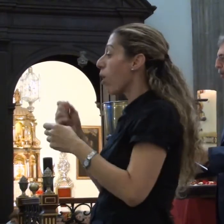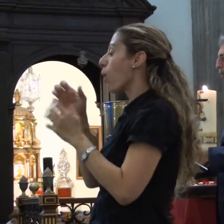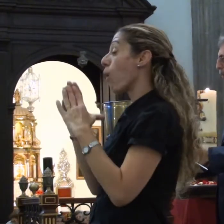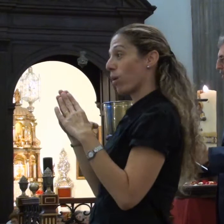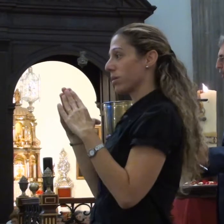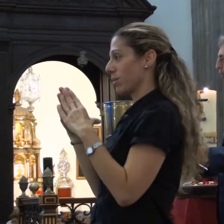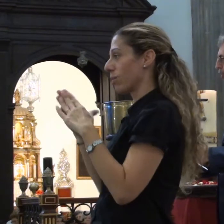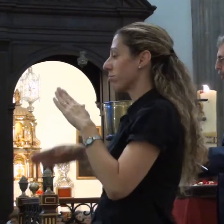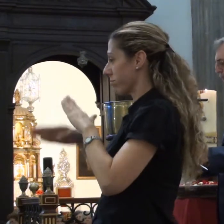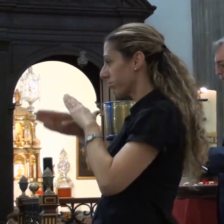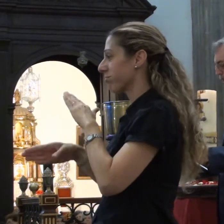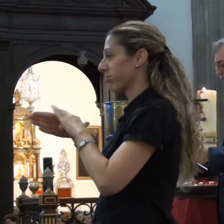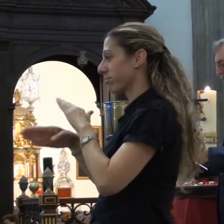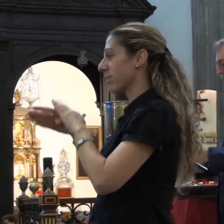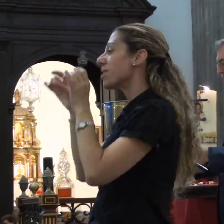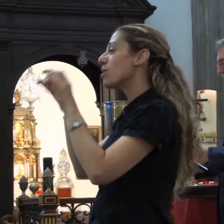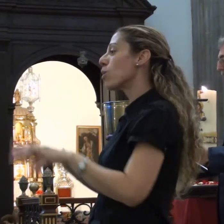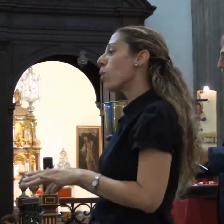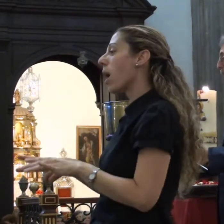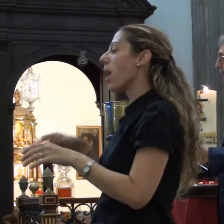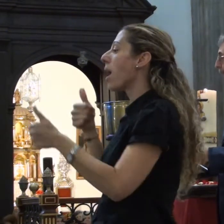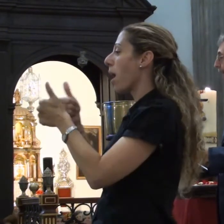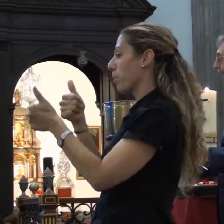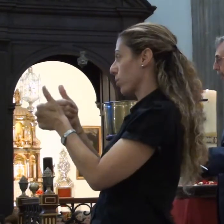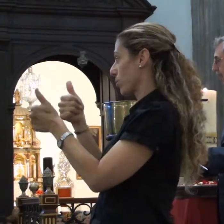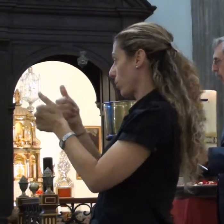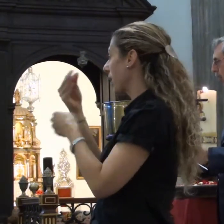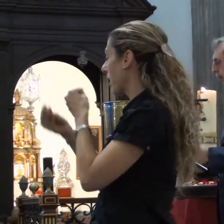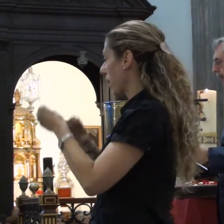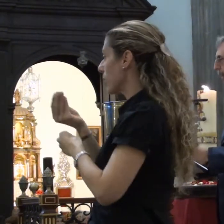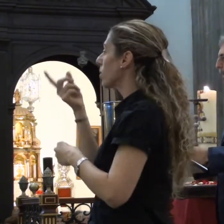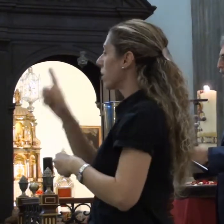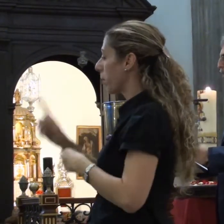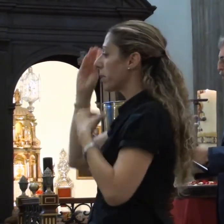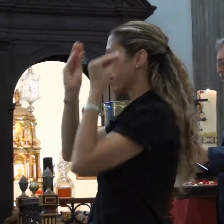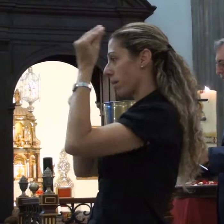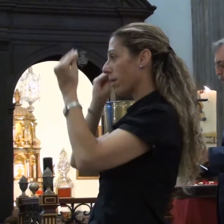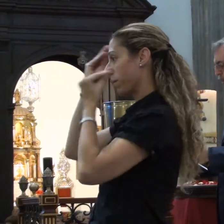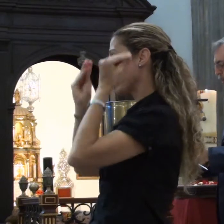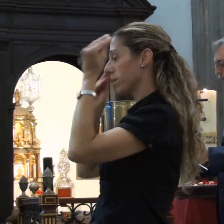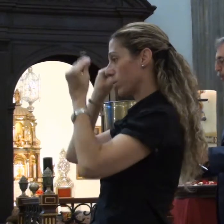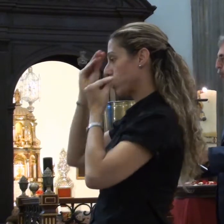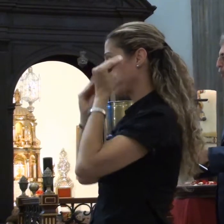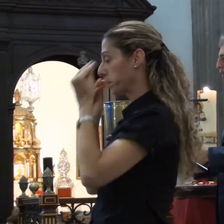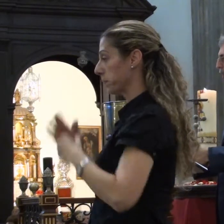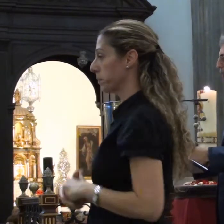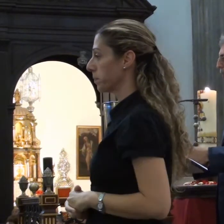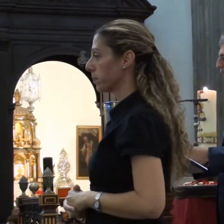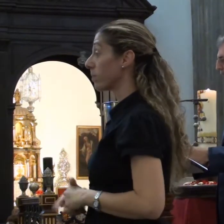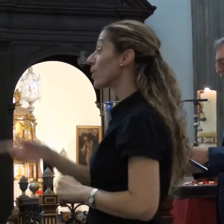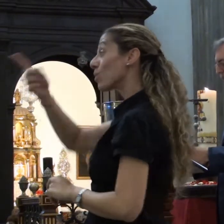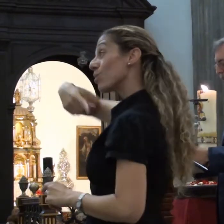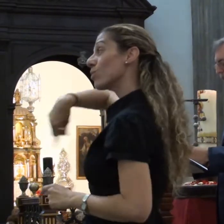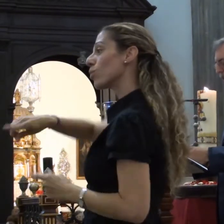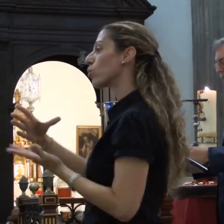como nos dicen los hechos de los Apóstoles también en la reflexión sobre nosotros sus